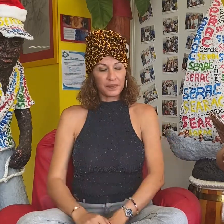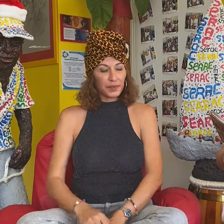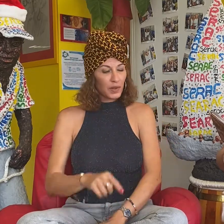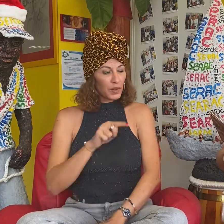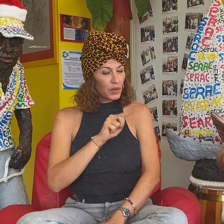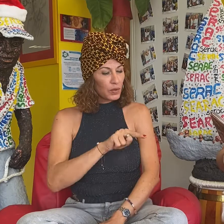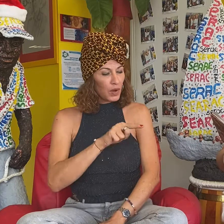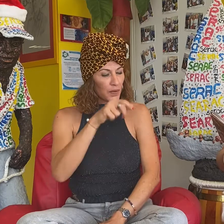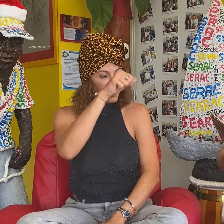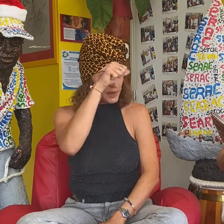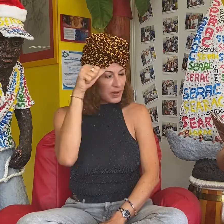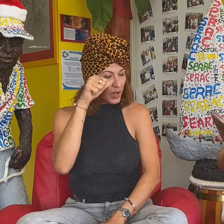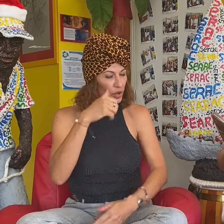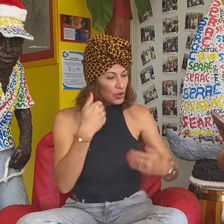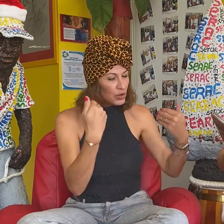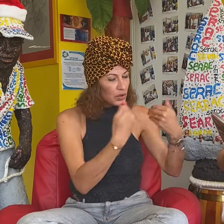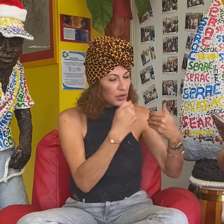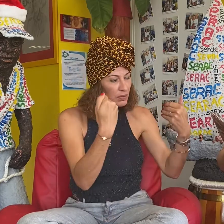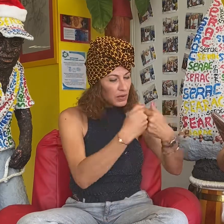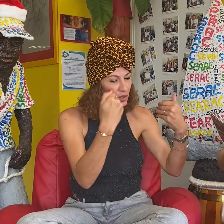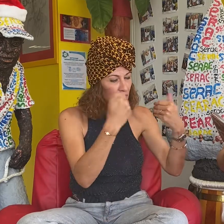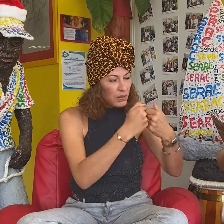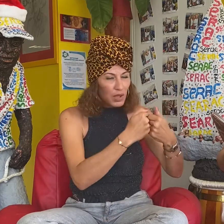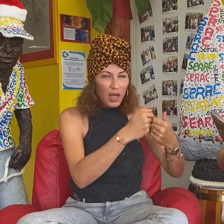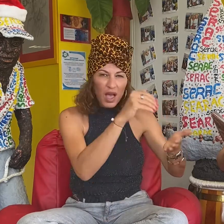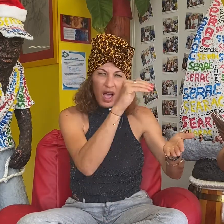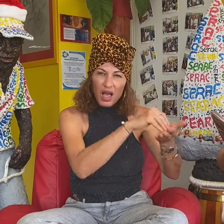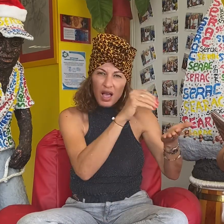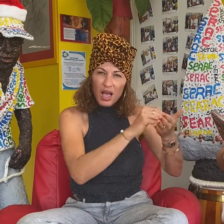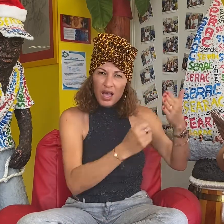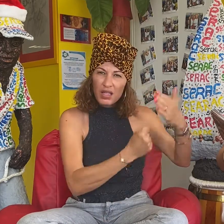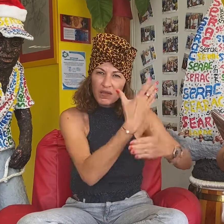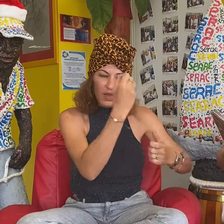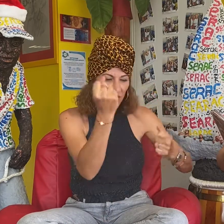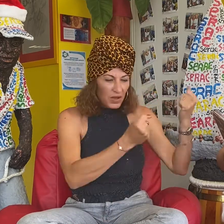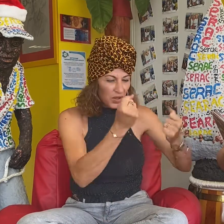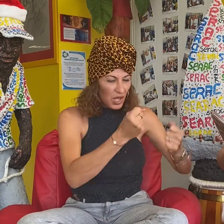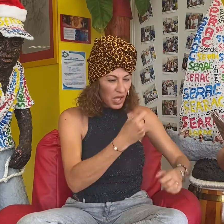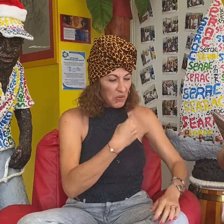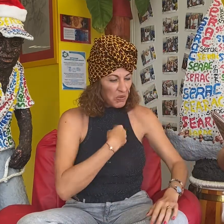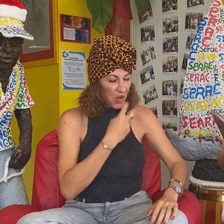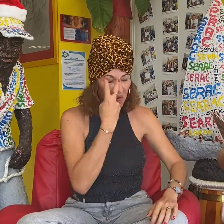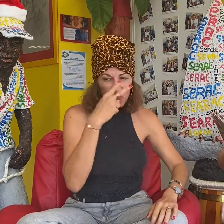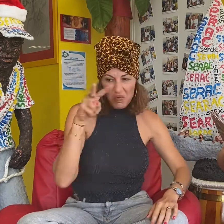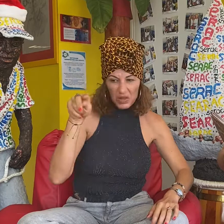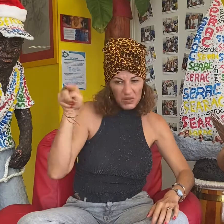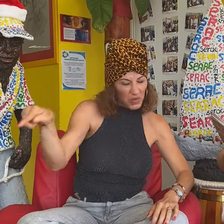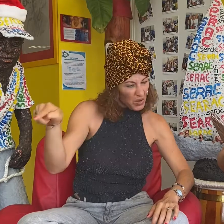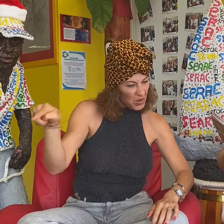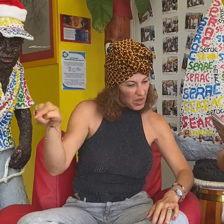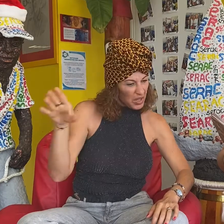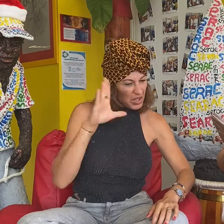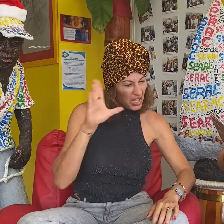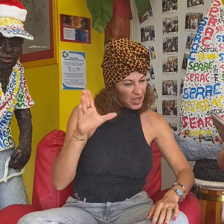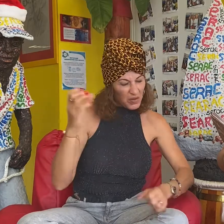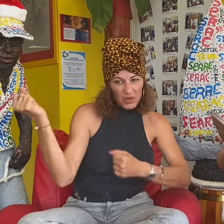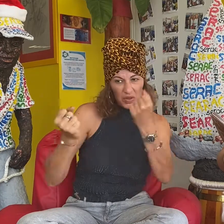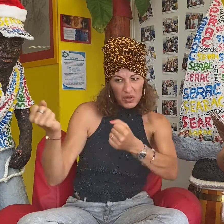Nino, tu me demandes une nouvelle voiture et j'ai vu que les tiennes sont cassées.